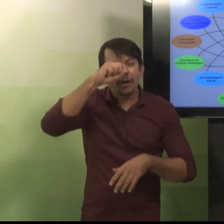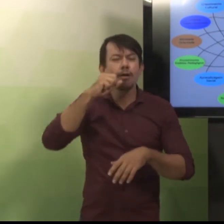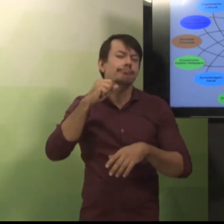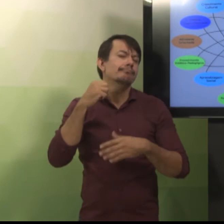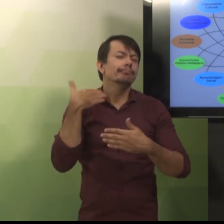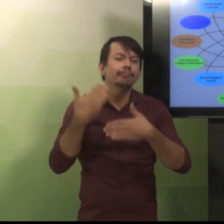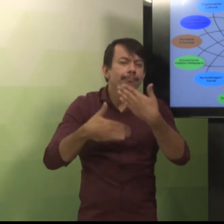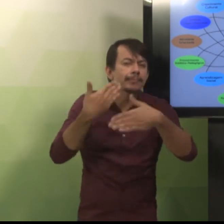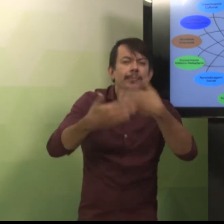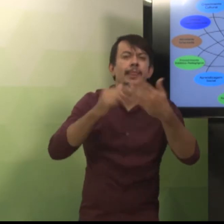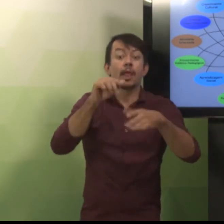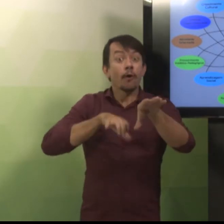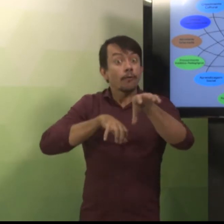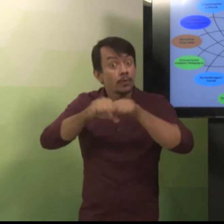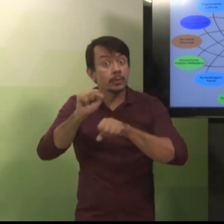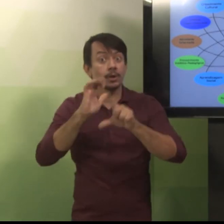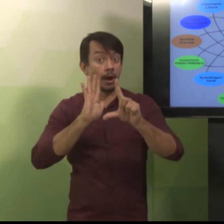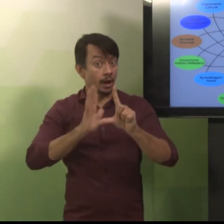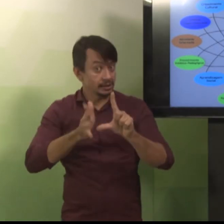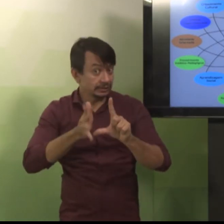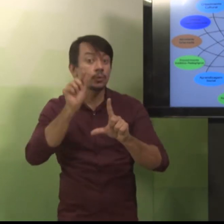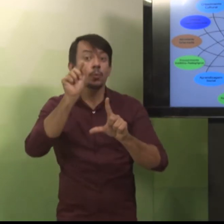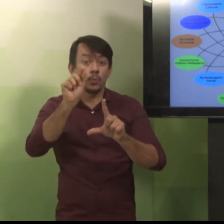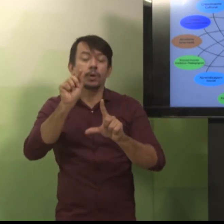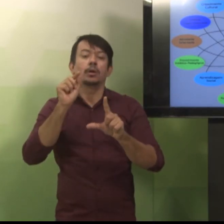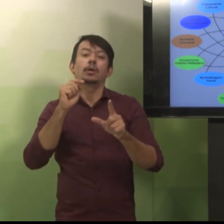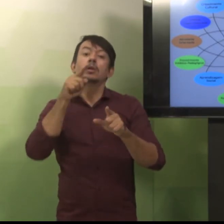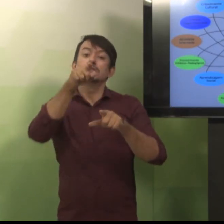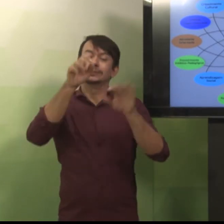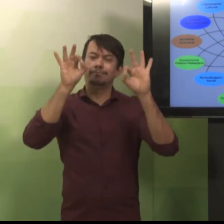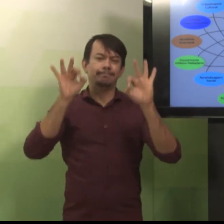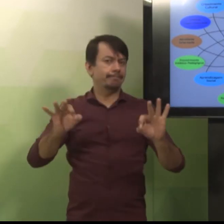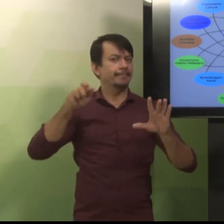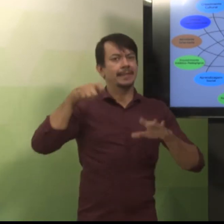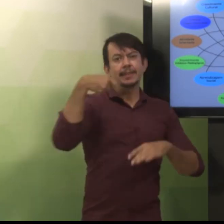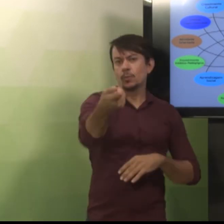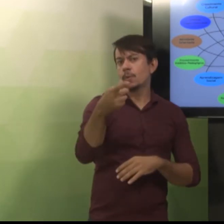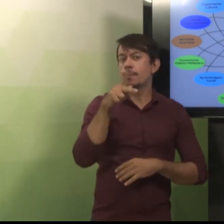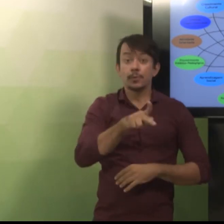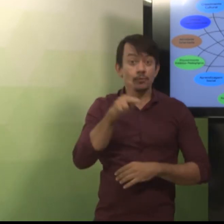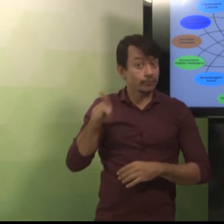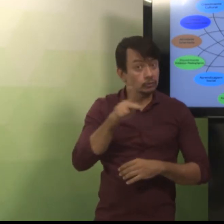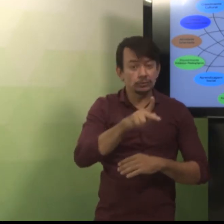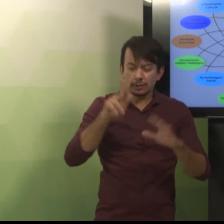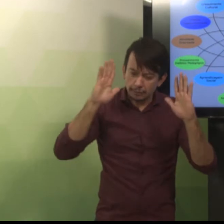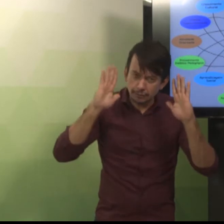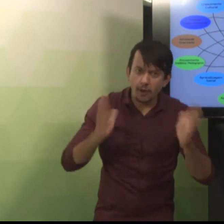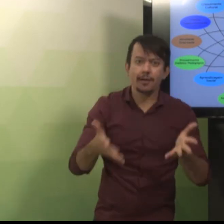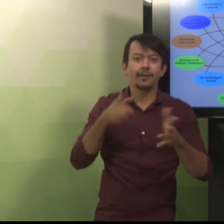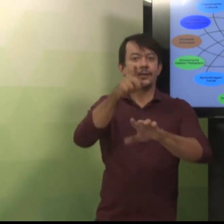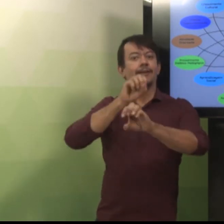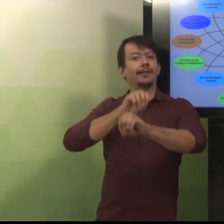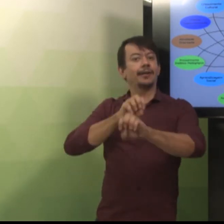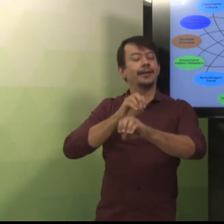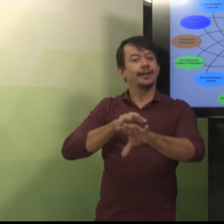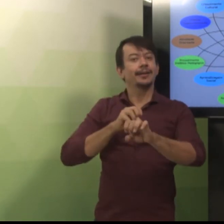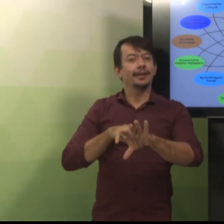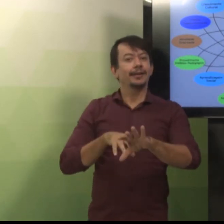aqui oferecemos possibilidade de aprendizado e vocês serão futuros professores de Libras. O Letras Libras oferece